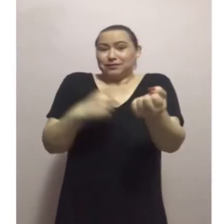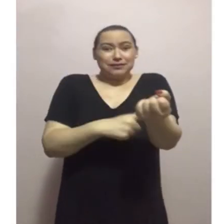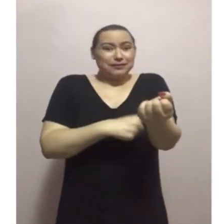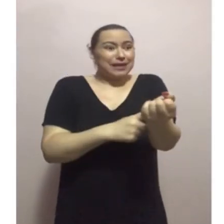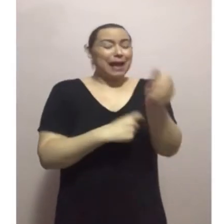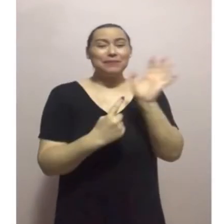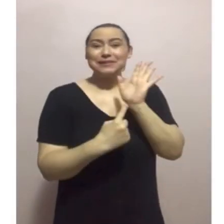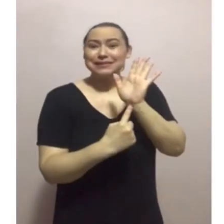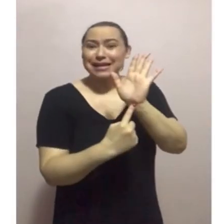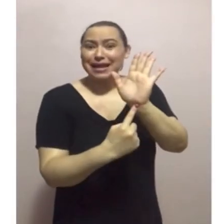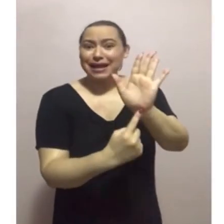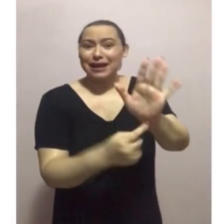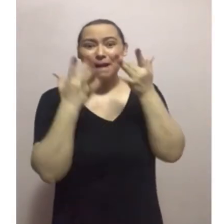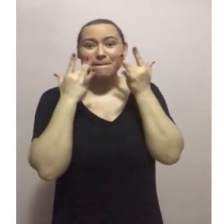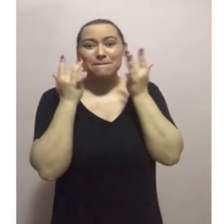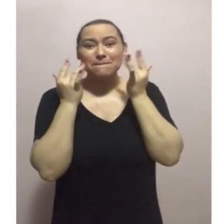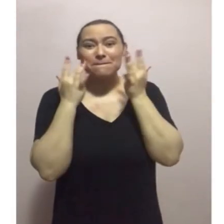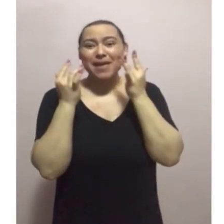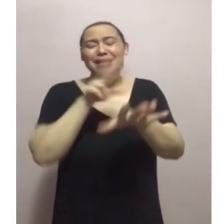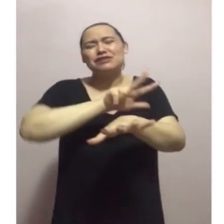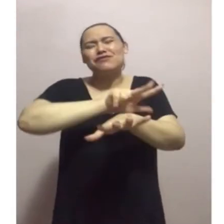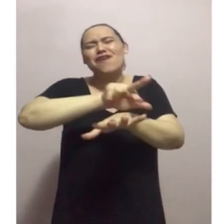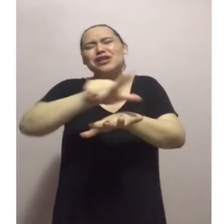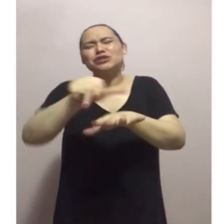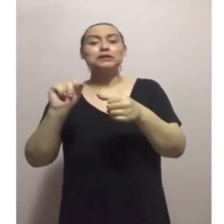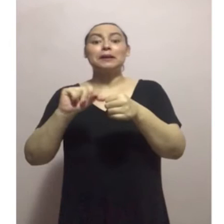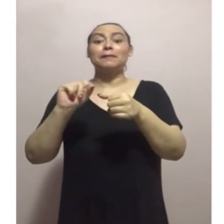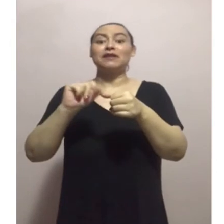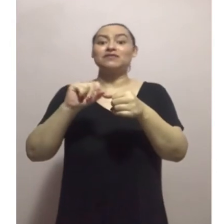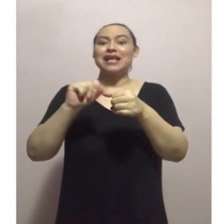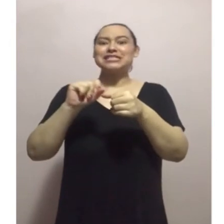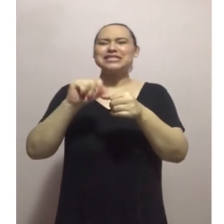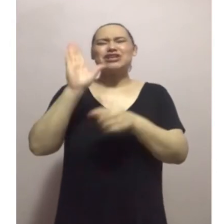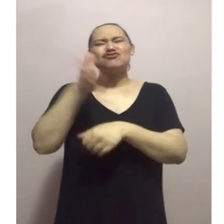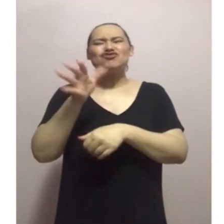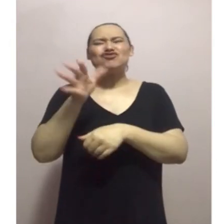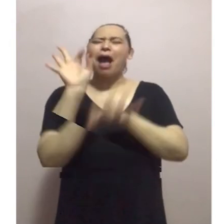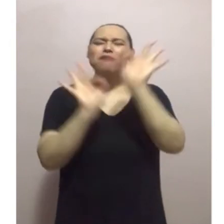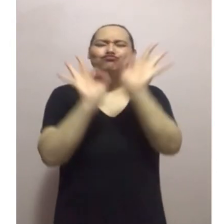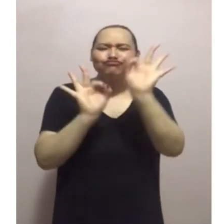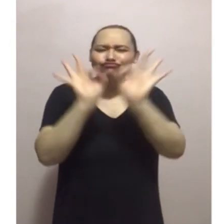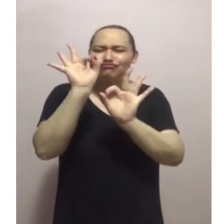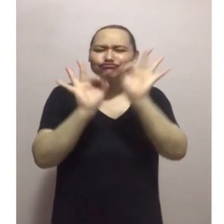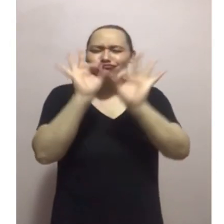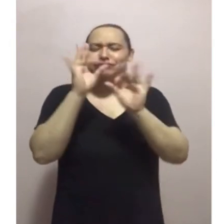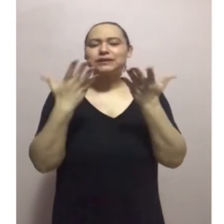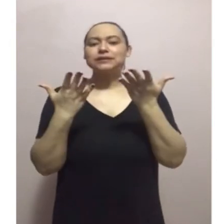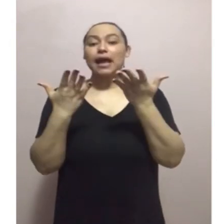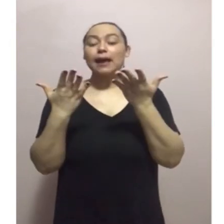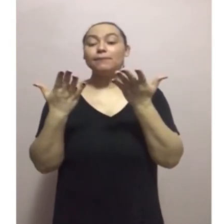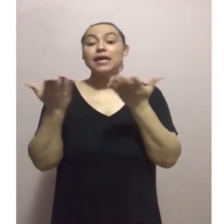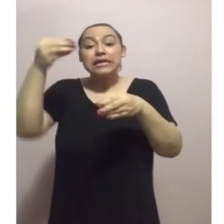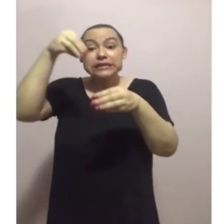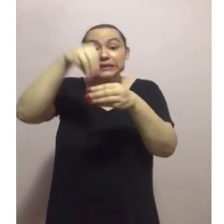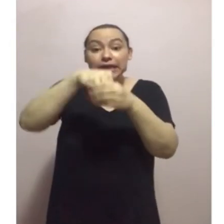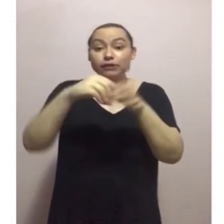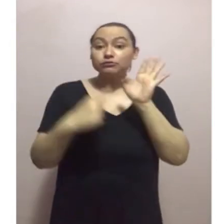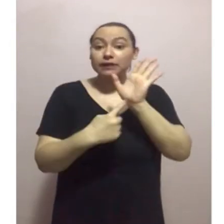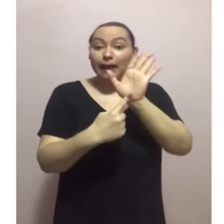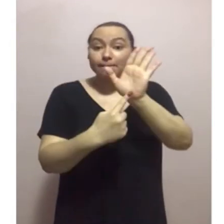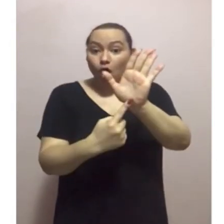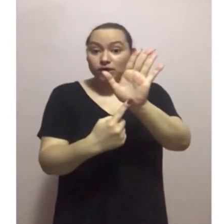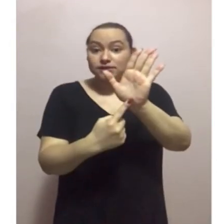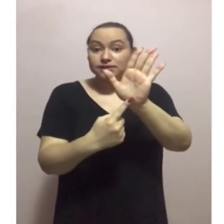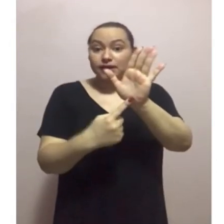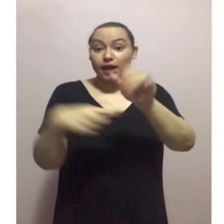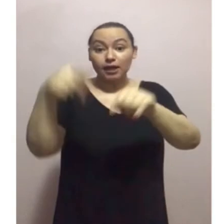estreou a tropeça, com tantas coisas para fazer, né, e tal. E dentro da Mostra Internacional de Teatro,